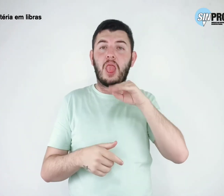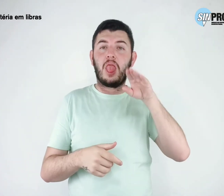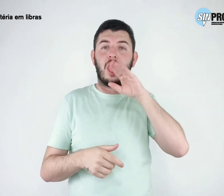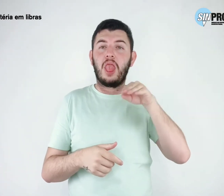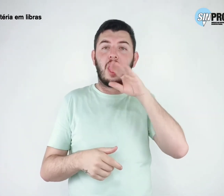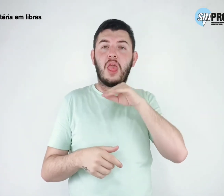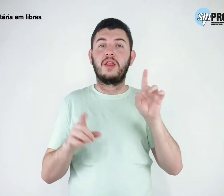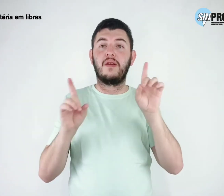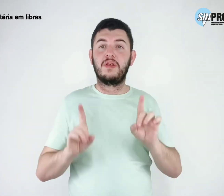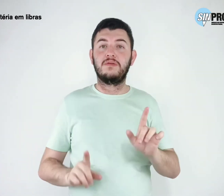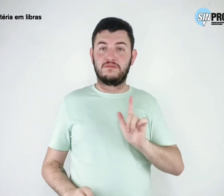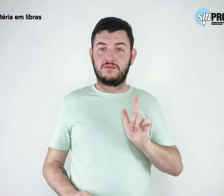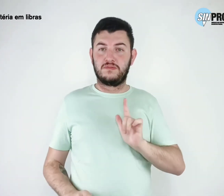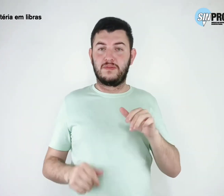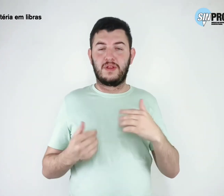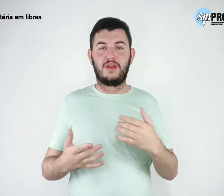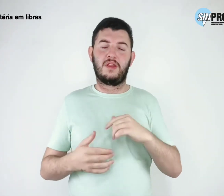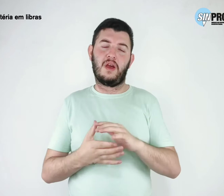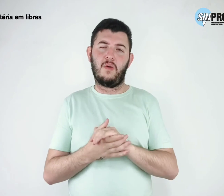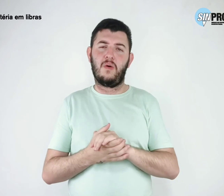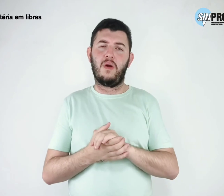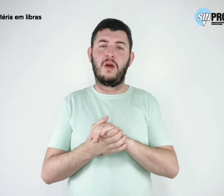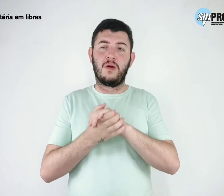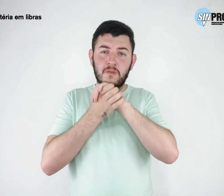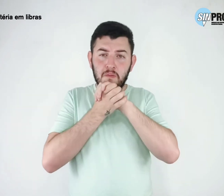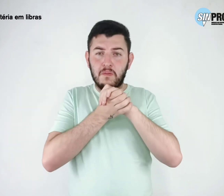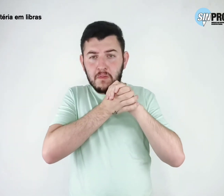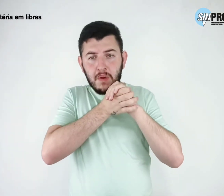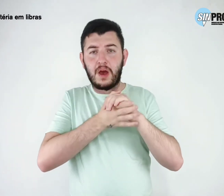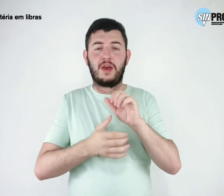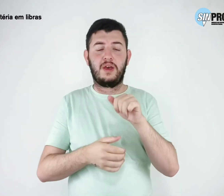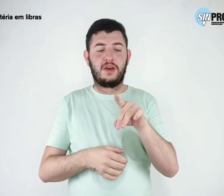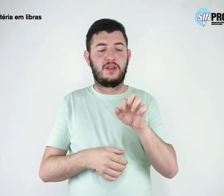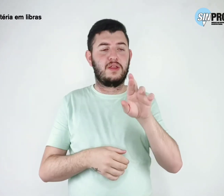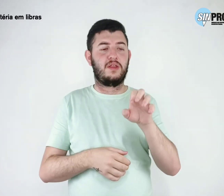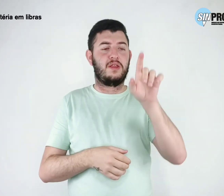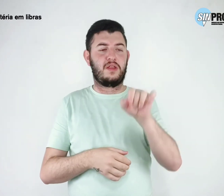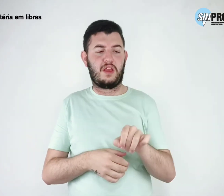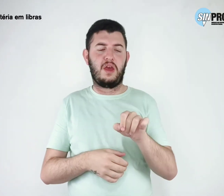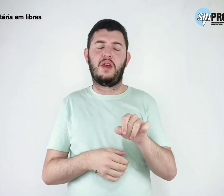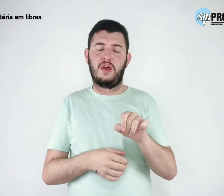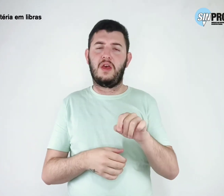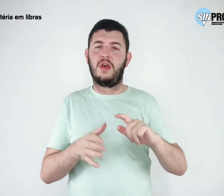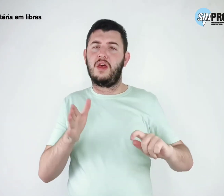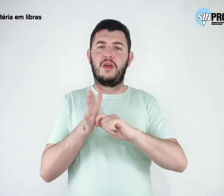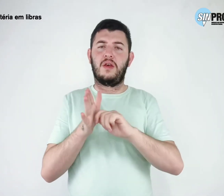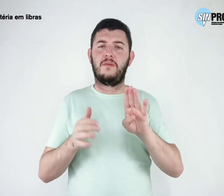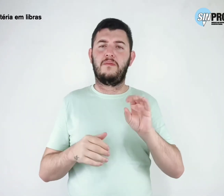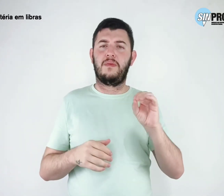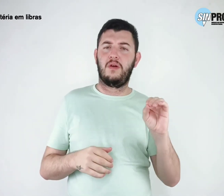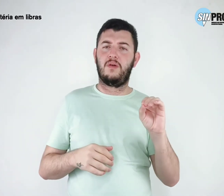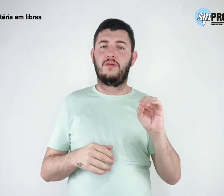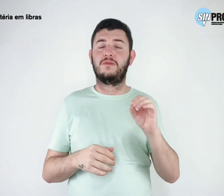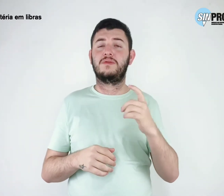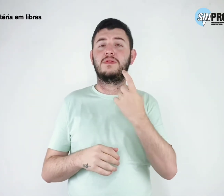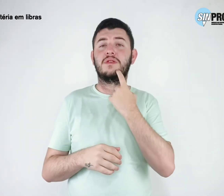dos que registraram um boletim de ocorrência na sexta-feira, 18/6, após o terreiro que